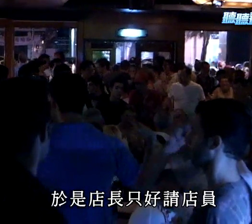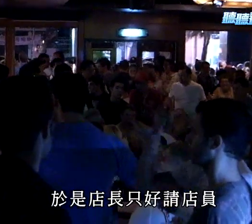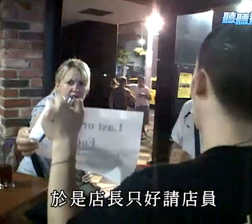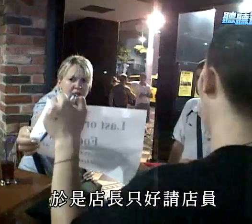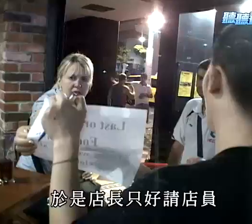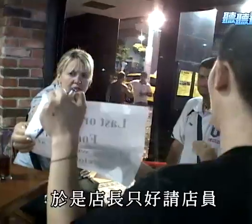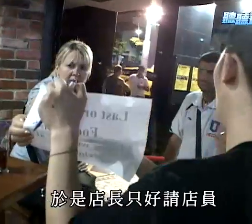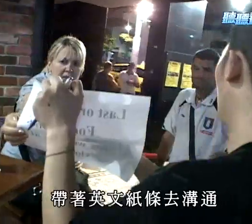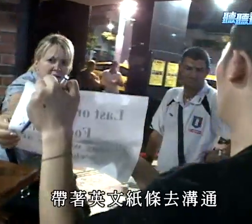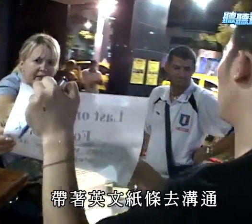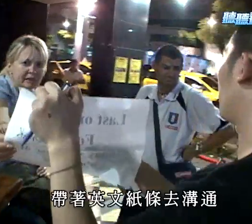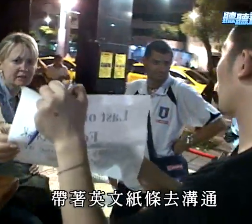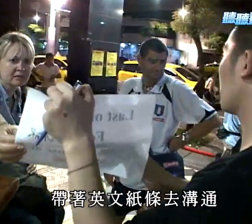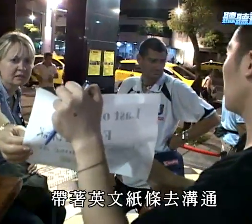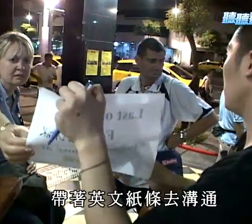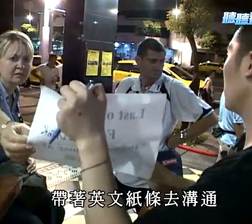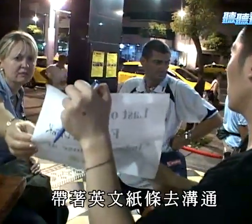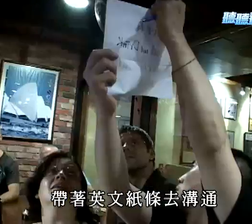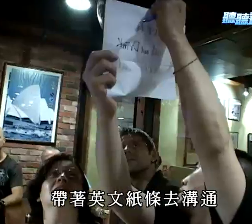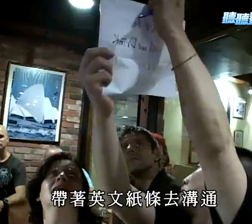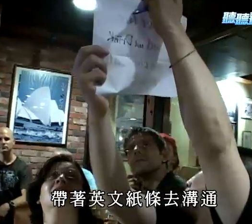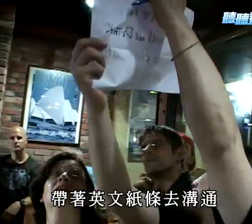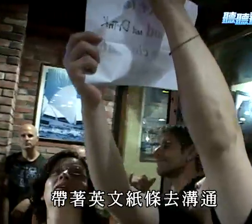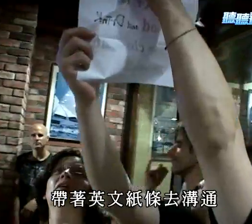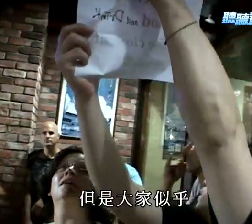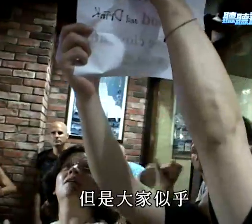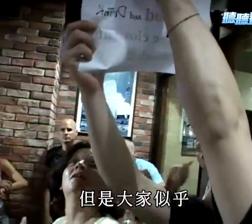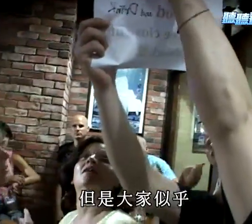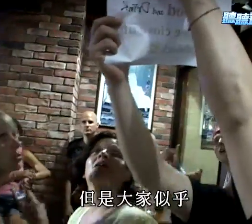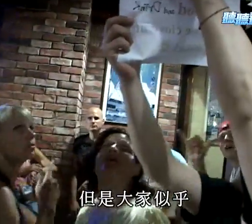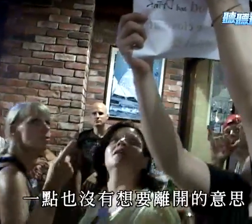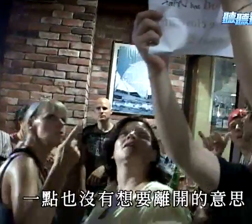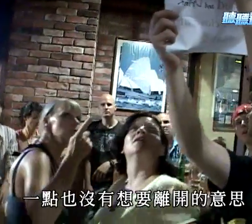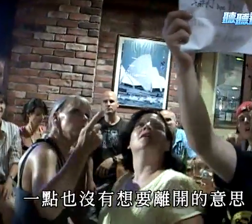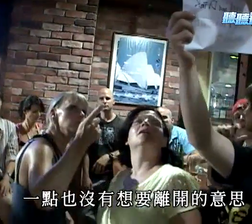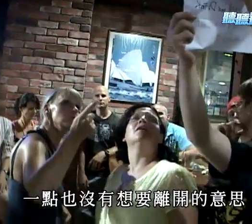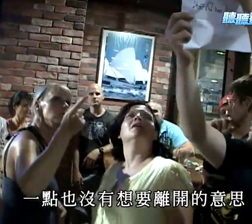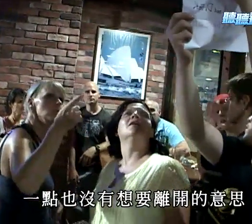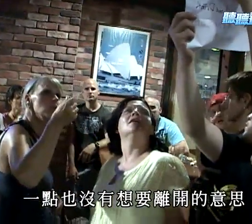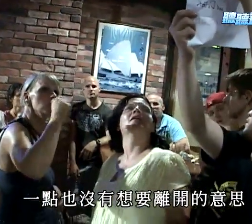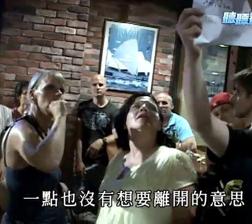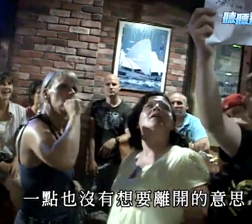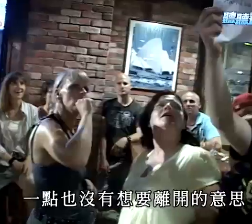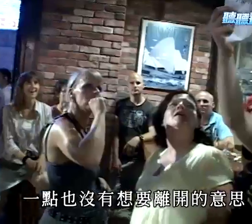请店员带着英文纸条去沟通，但是大家似乎一点也没有想要离开的意思。